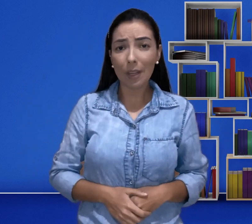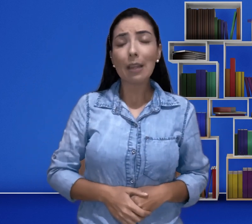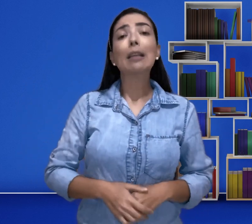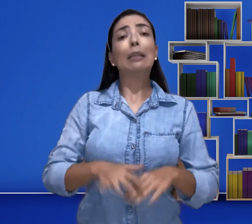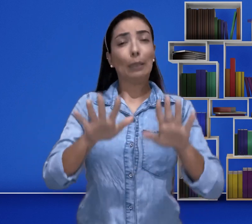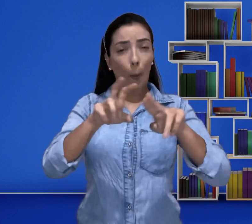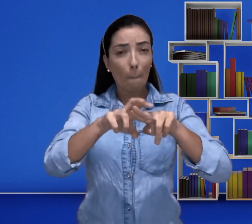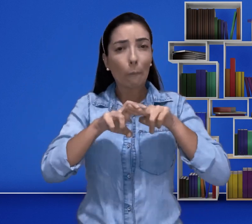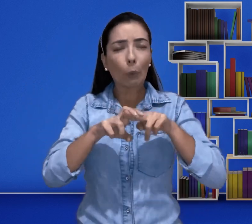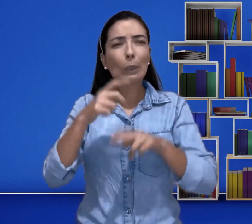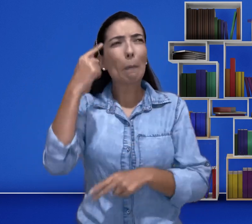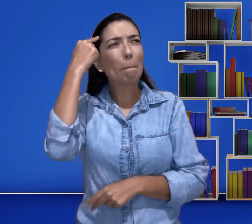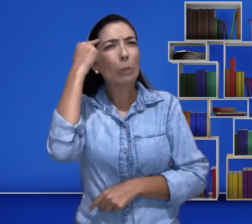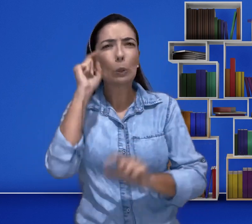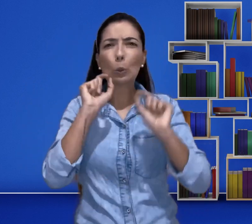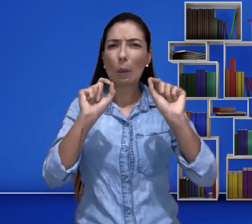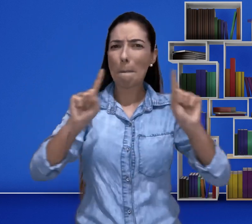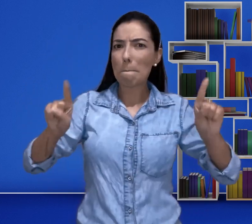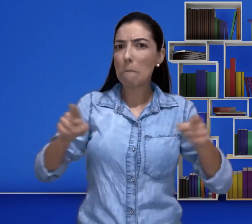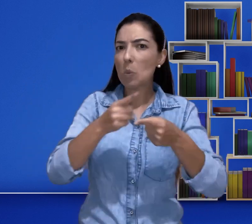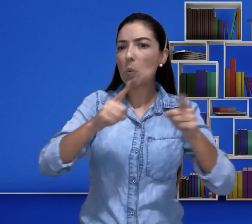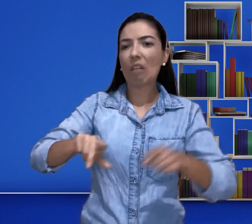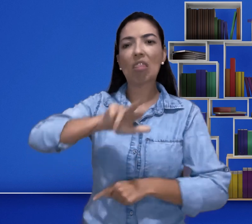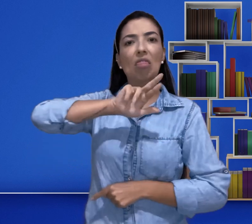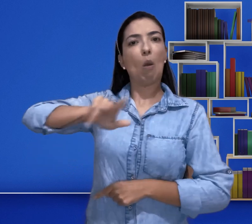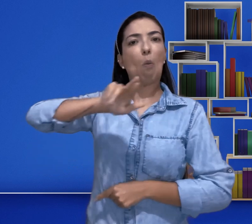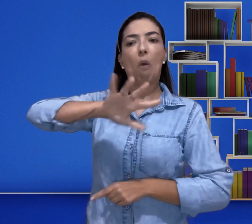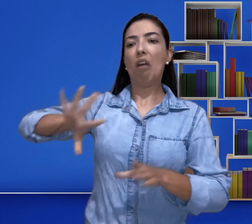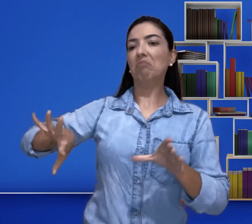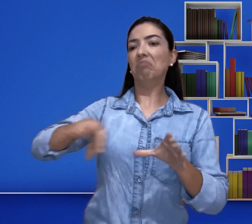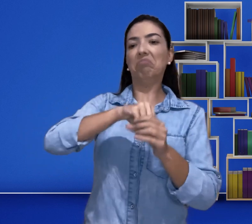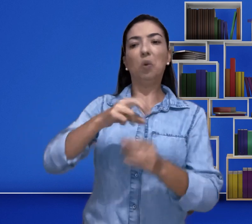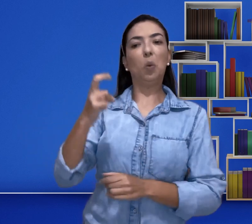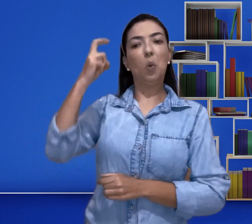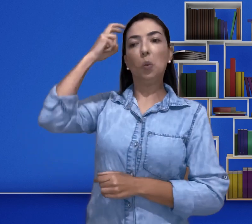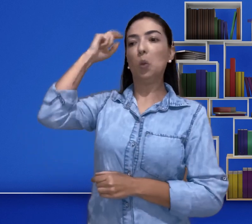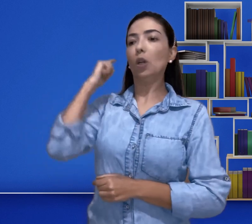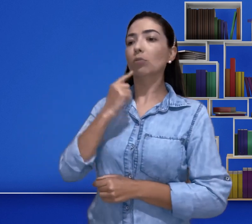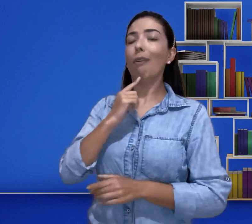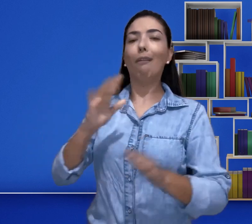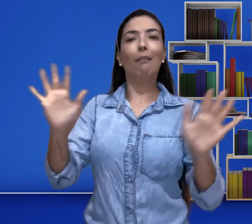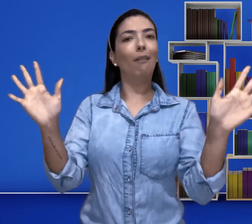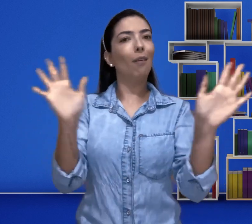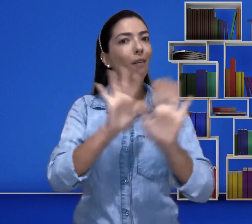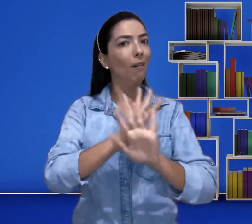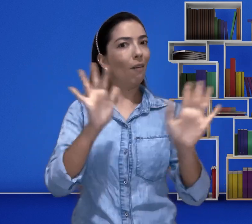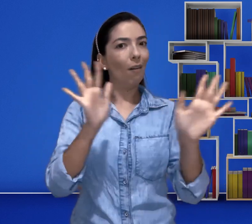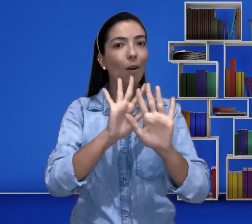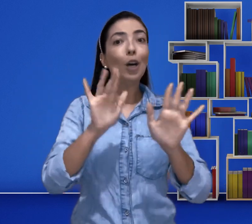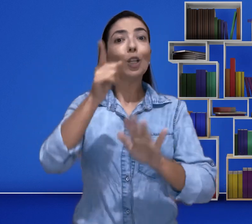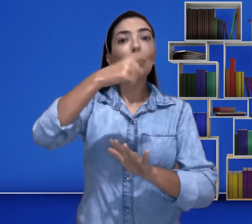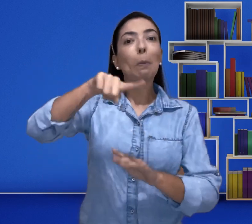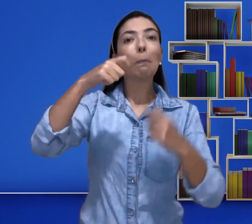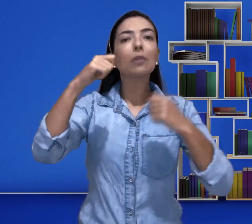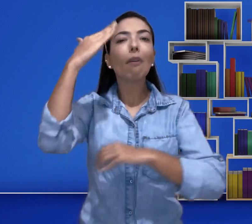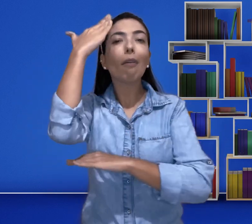Por isso, a gente não pode definir que a música não faz parte da cultura surda.